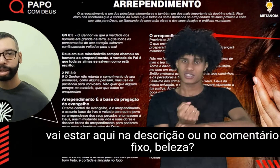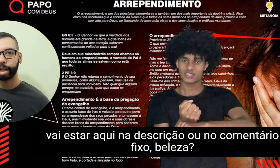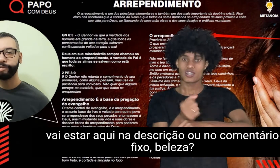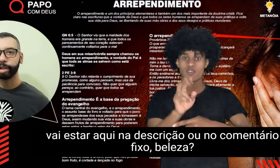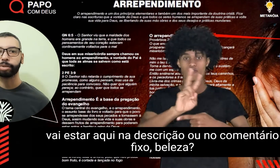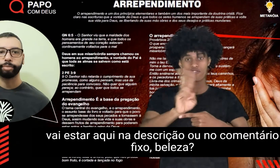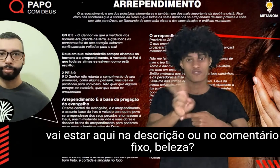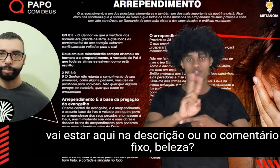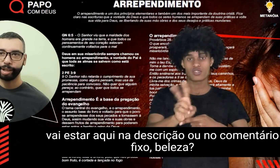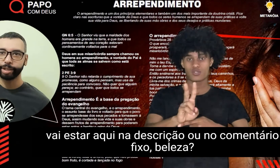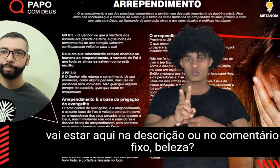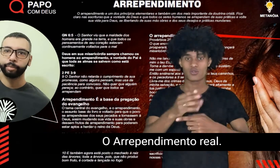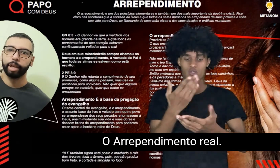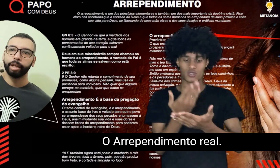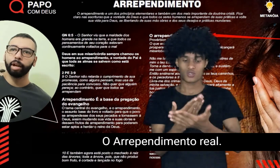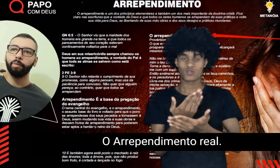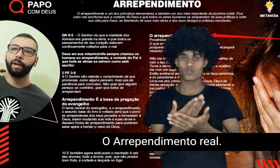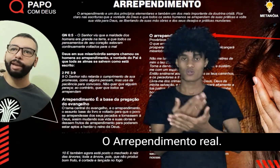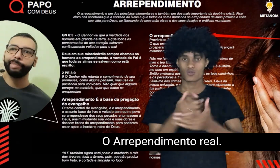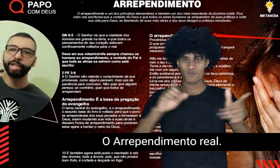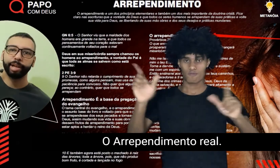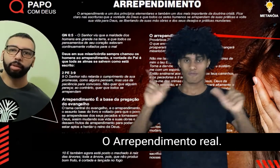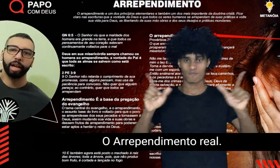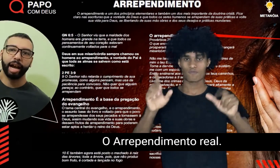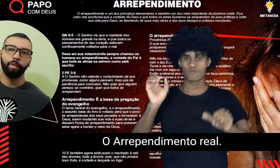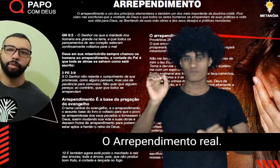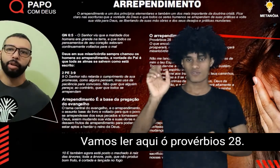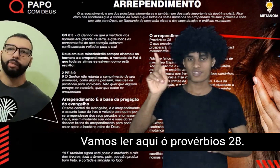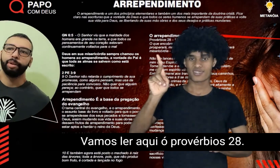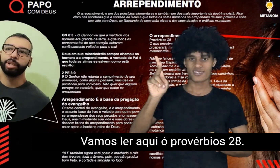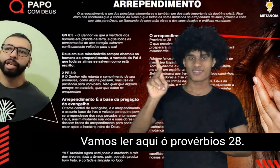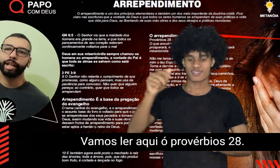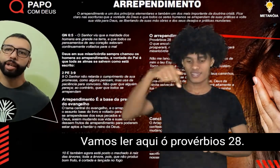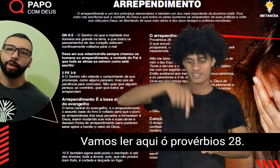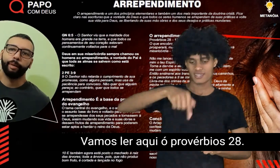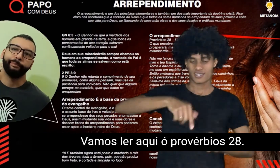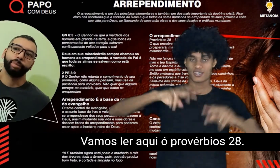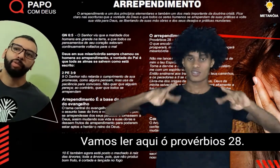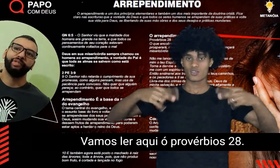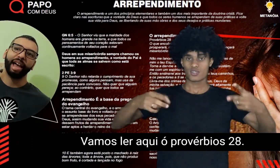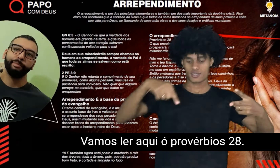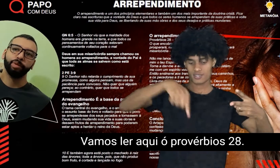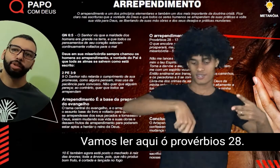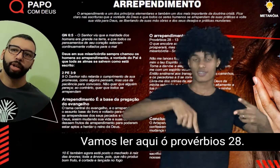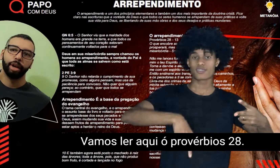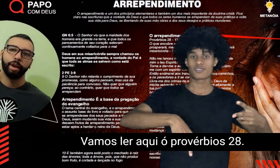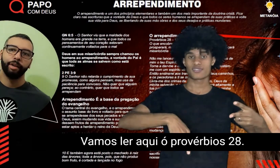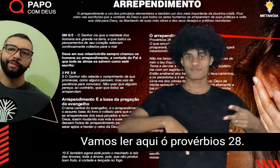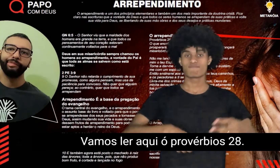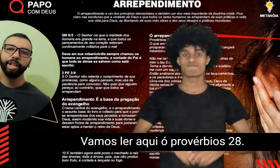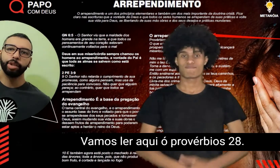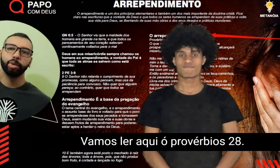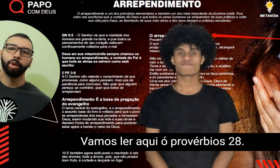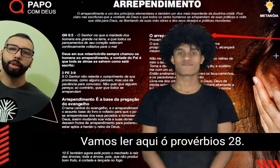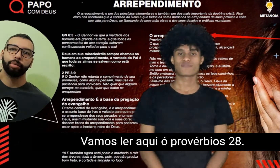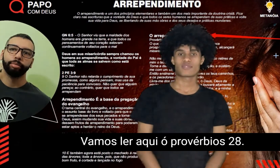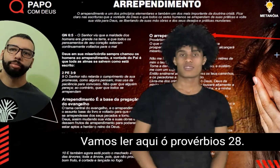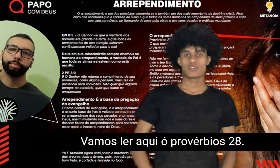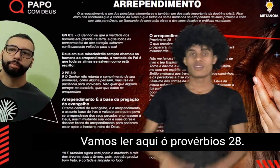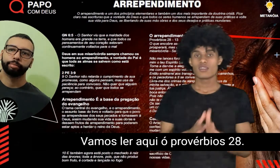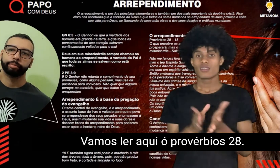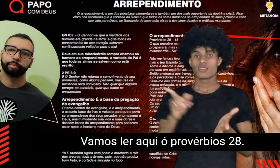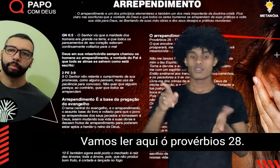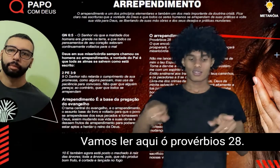ou no comentário fixo, beleza? Então, o arrependimento real, vamos ler aqui, ó, Provérbios